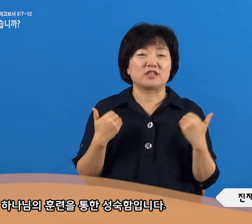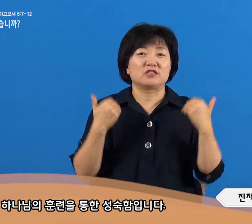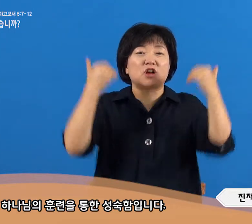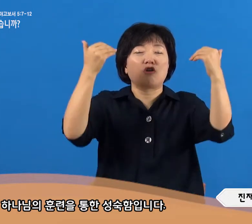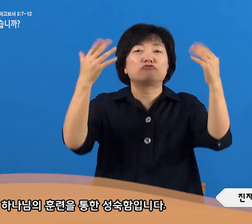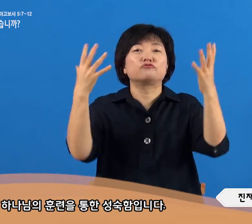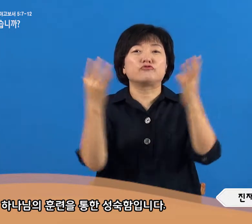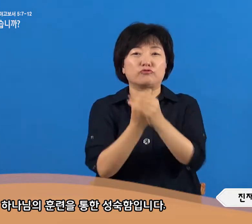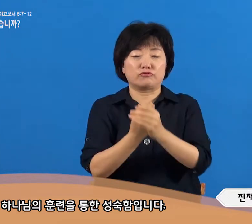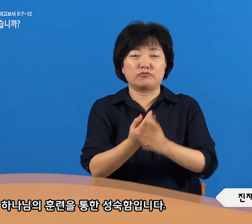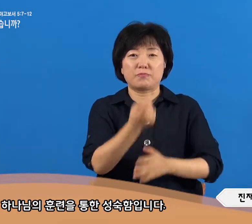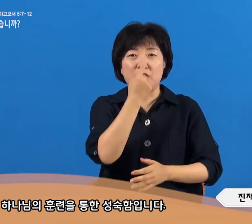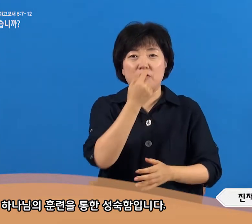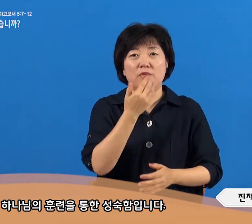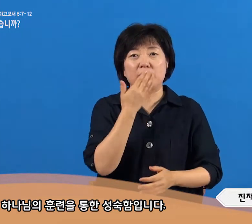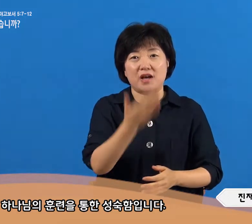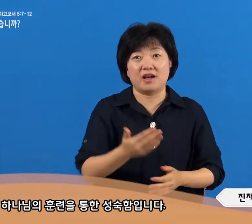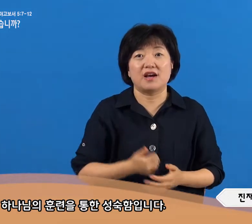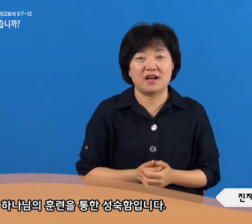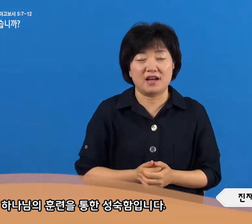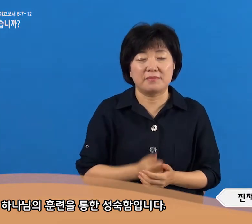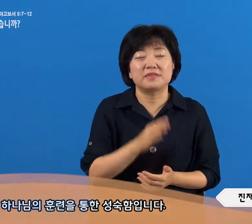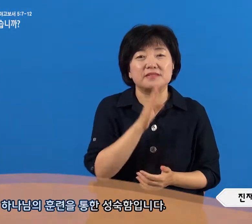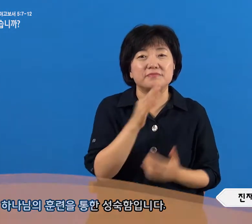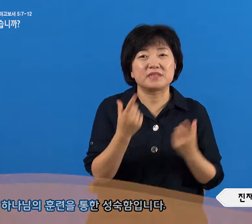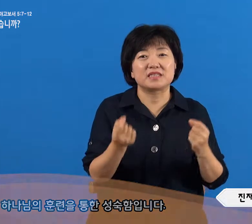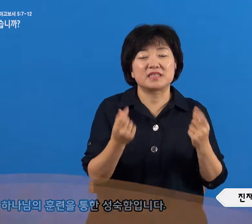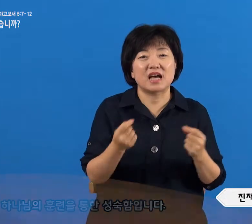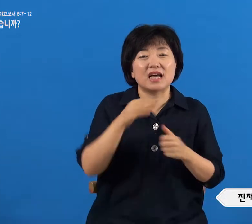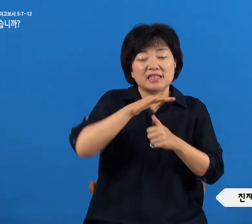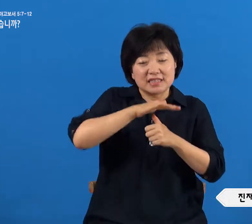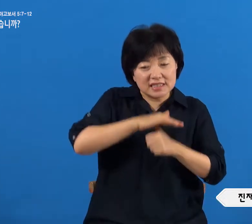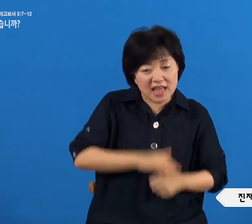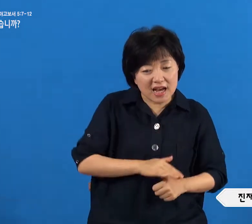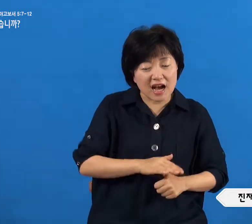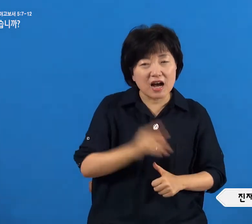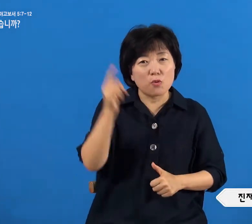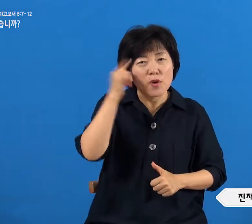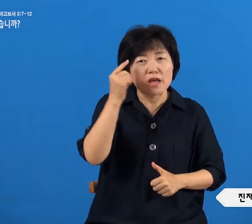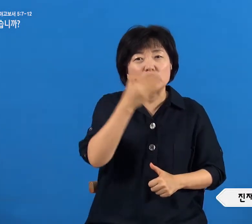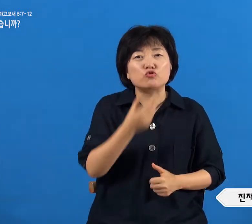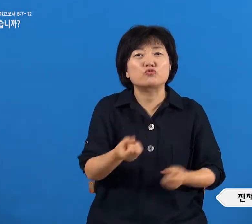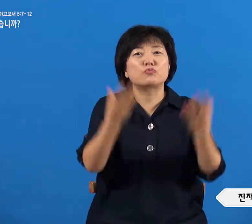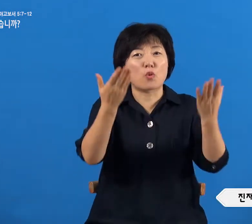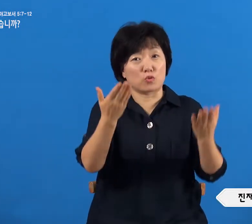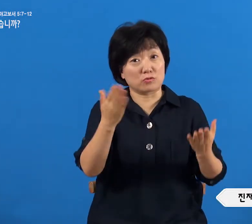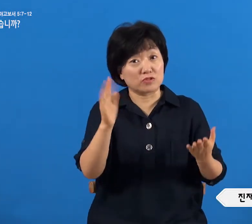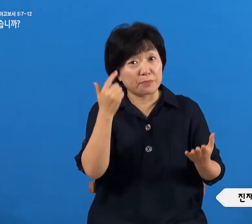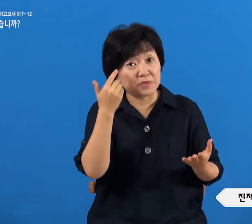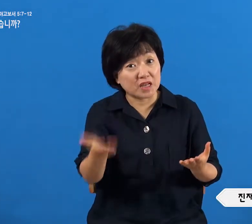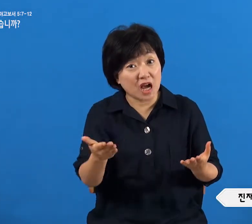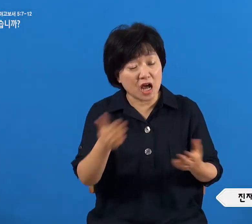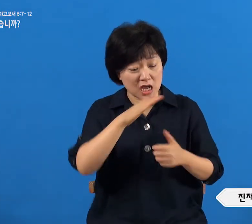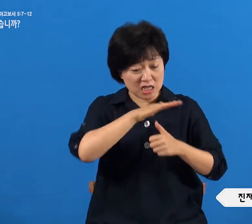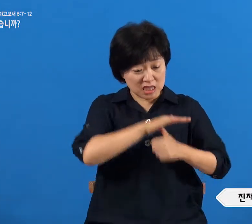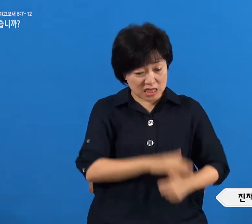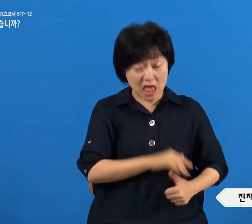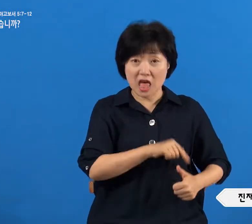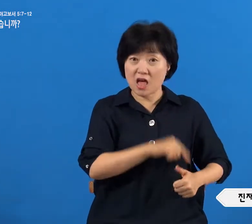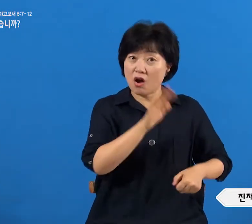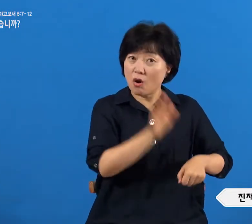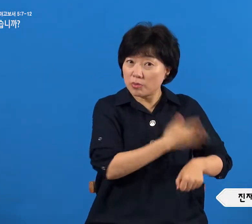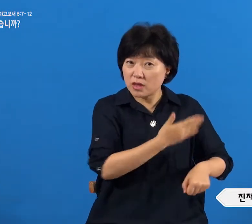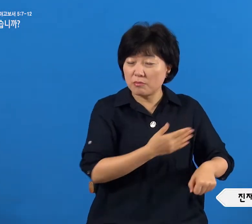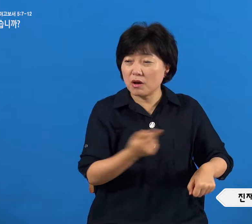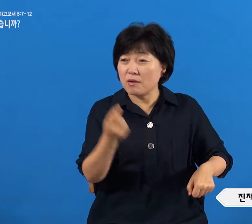성숙함을 이야기합니다. 그렇습니다. 인내가 왜 축복이 됩니까? 인내하지 않으면